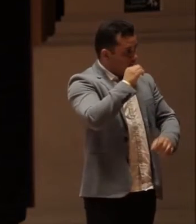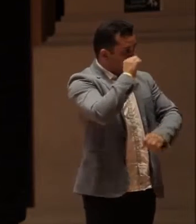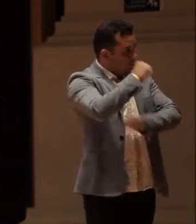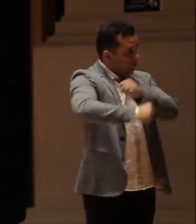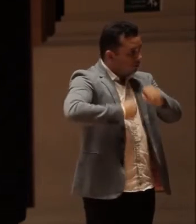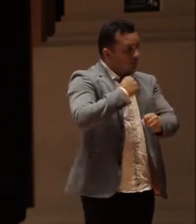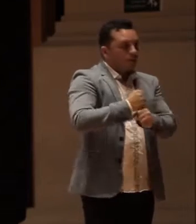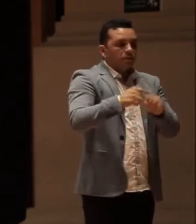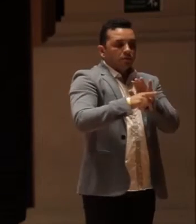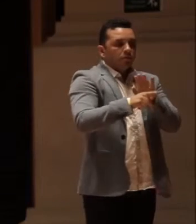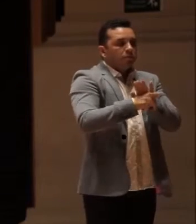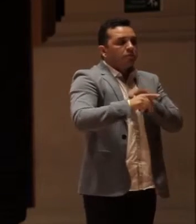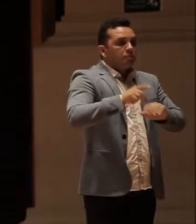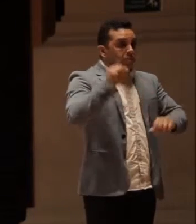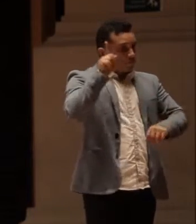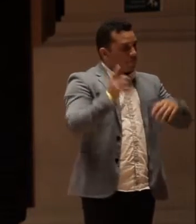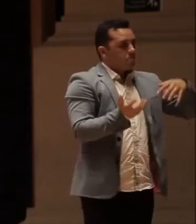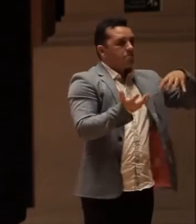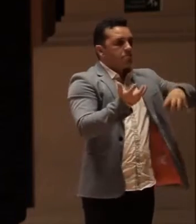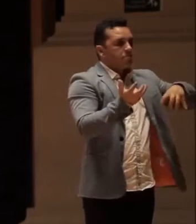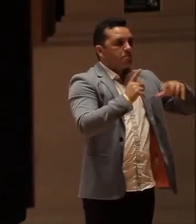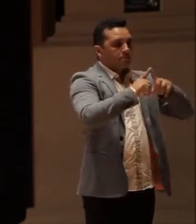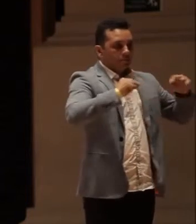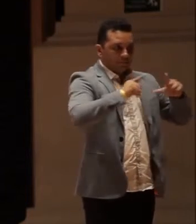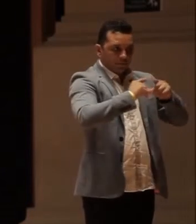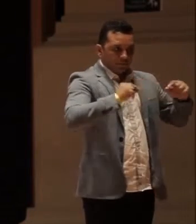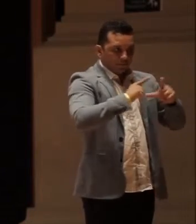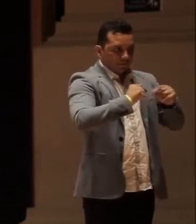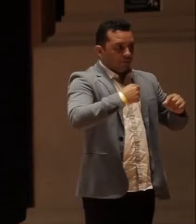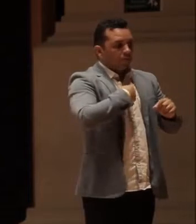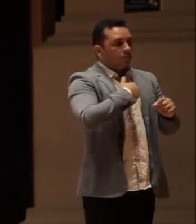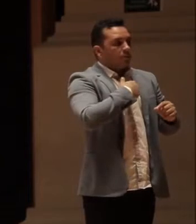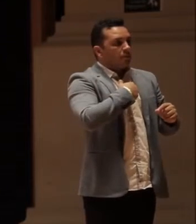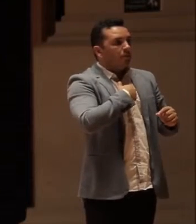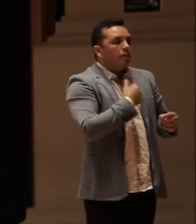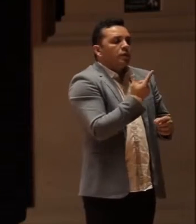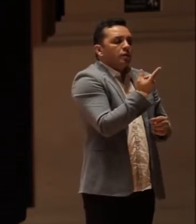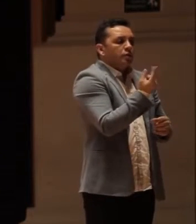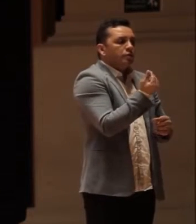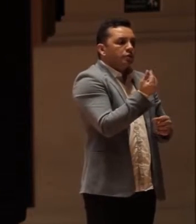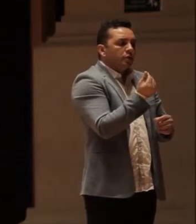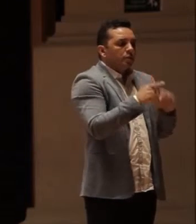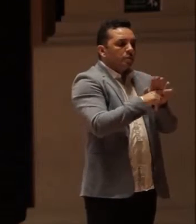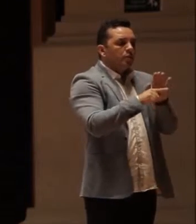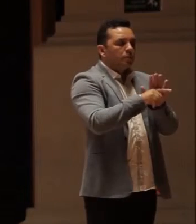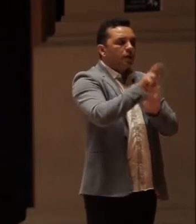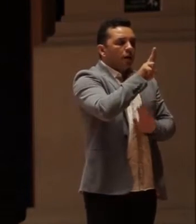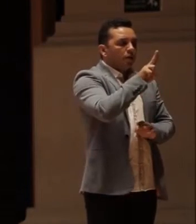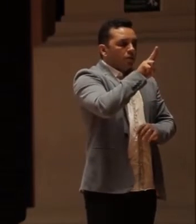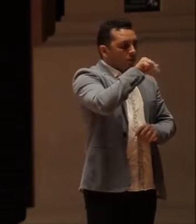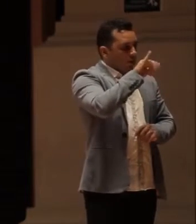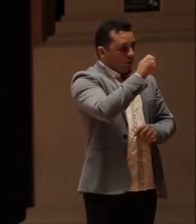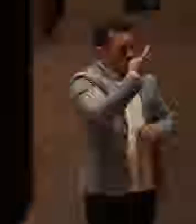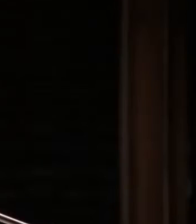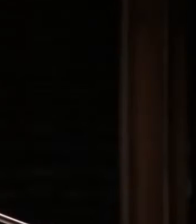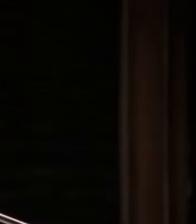da Superintendência de Repasses dos recursos do Orçamento Geral da União para as